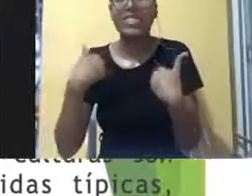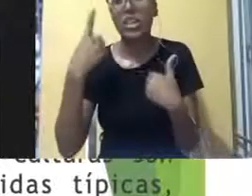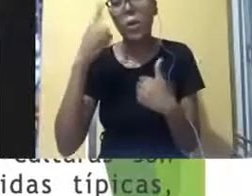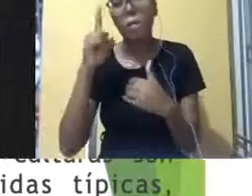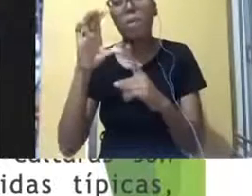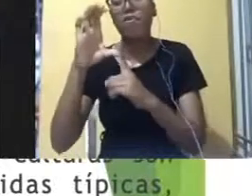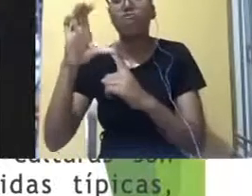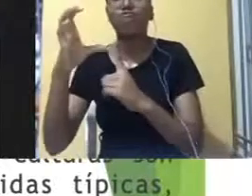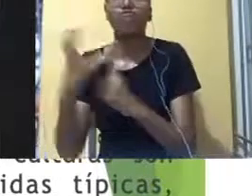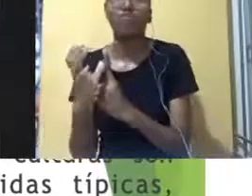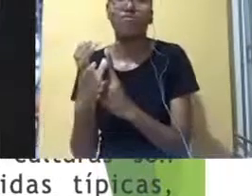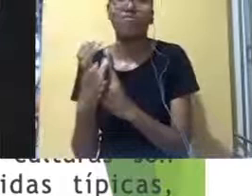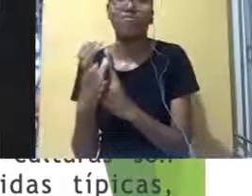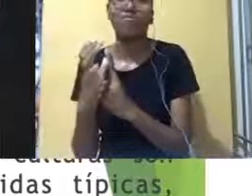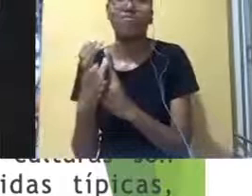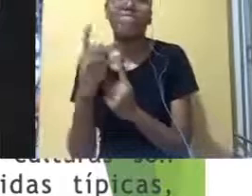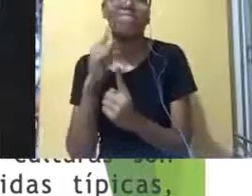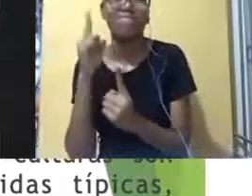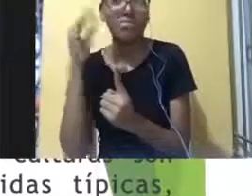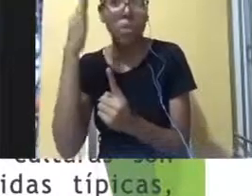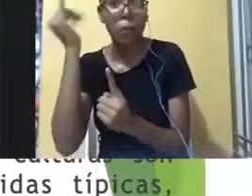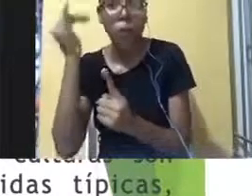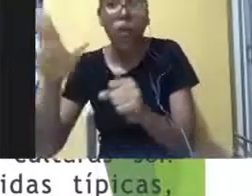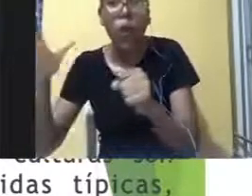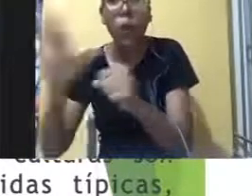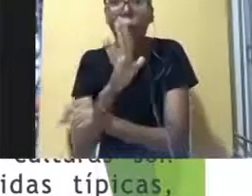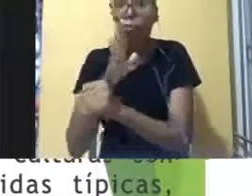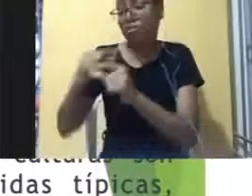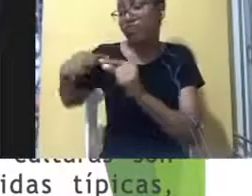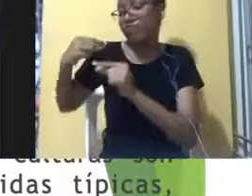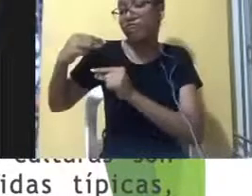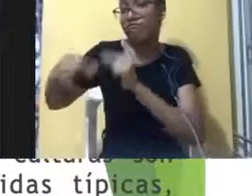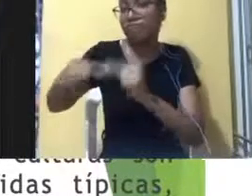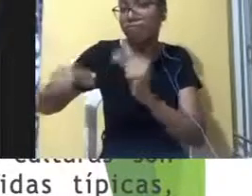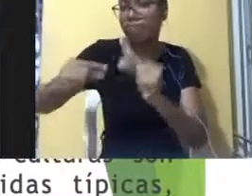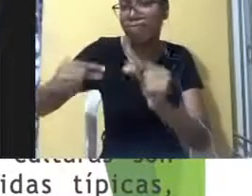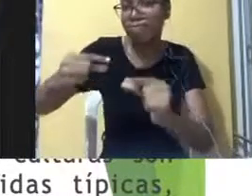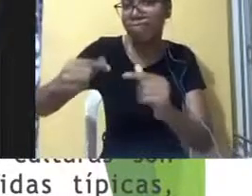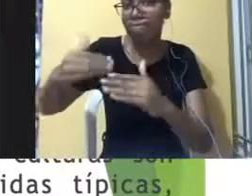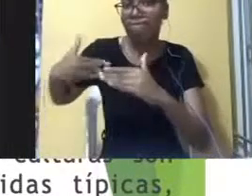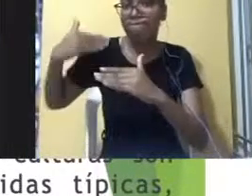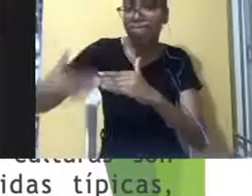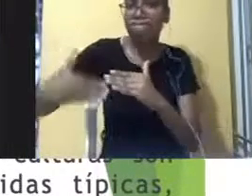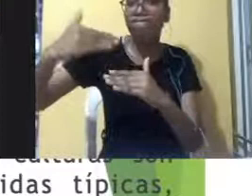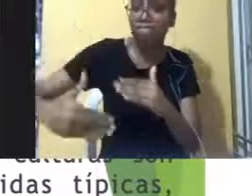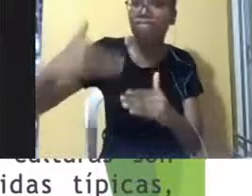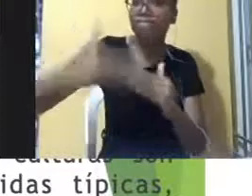completa, que viene de generación en generación y por tener sus normas, su cultura y